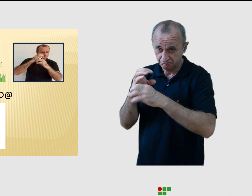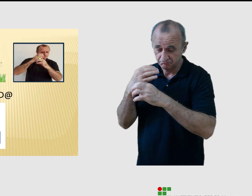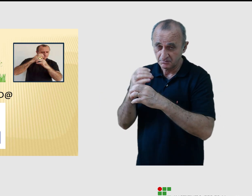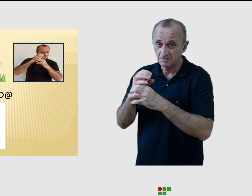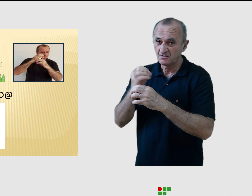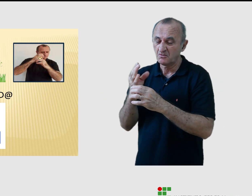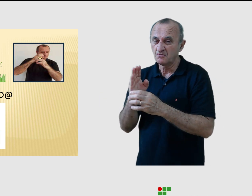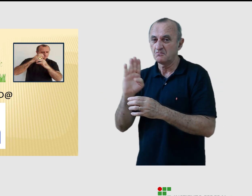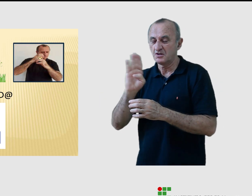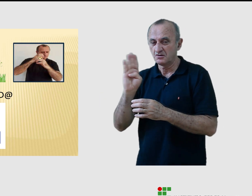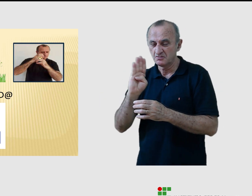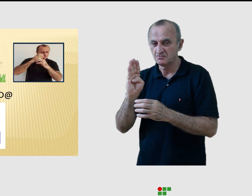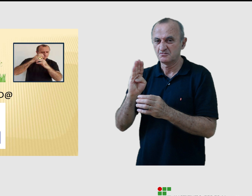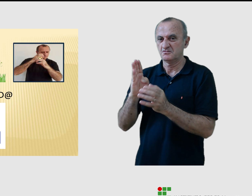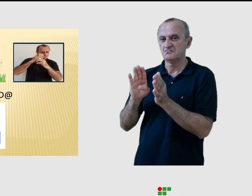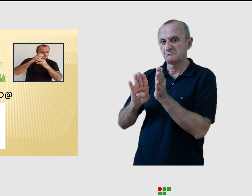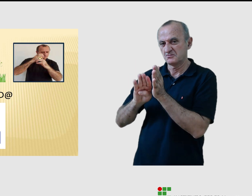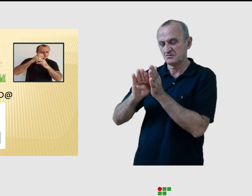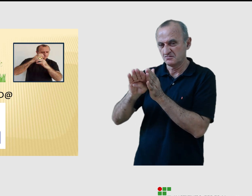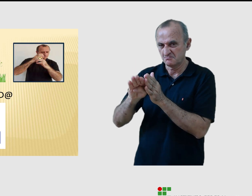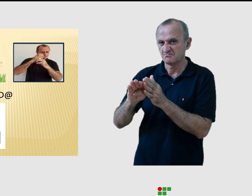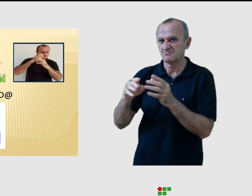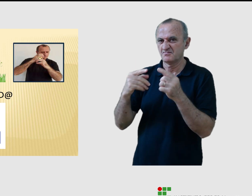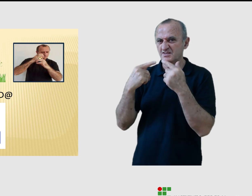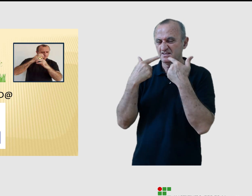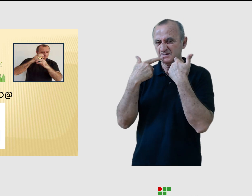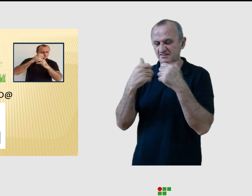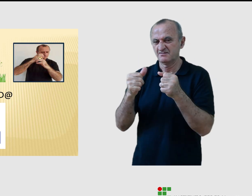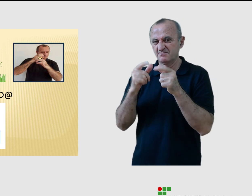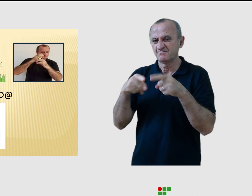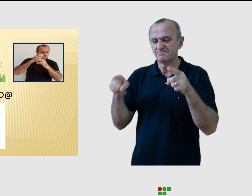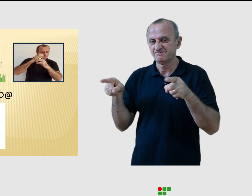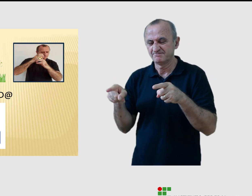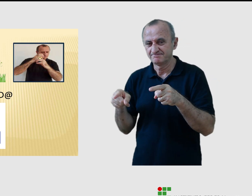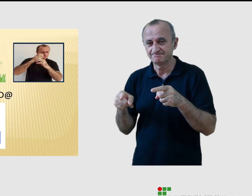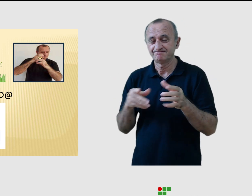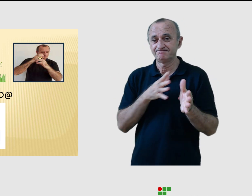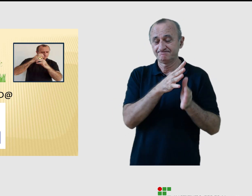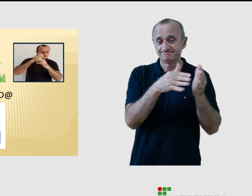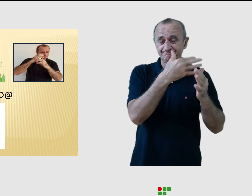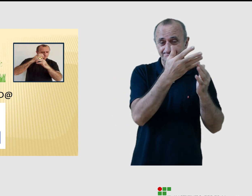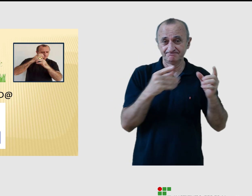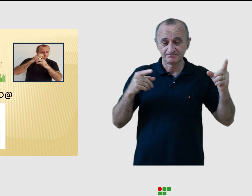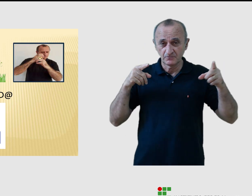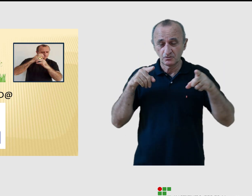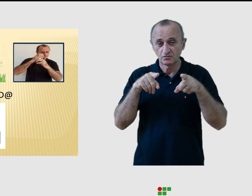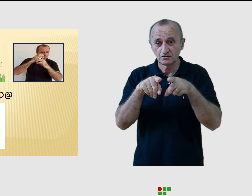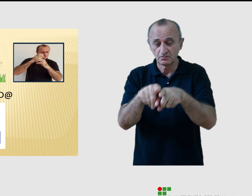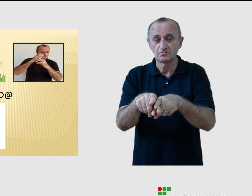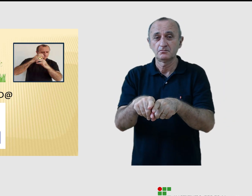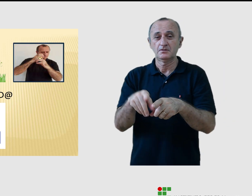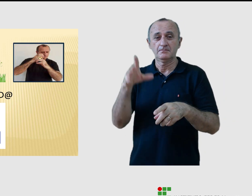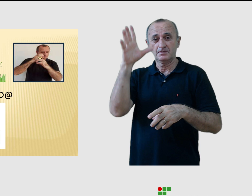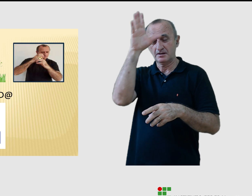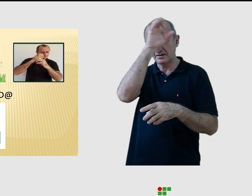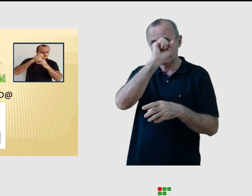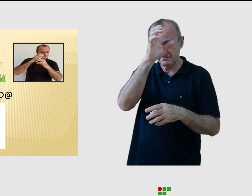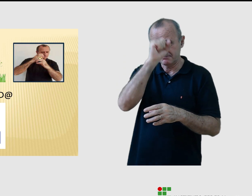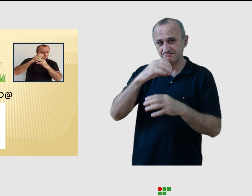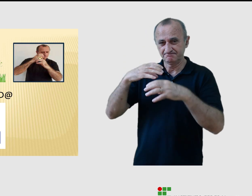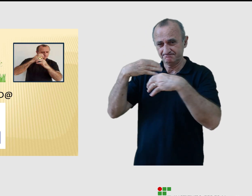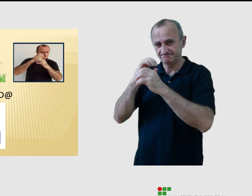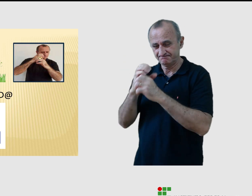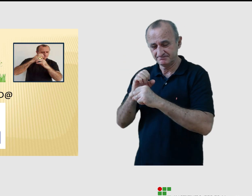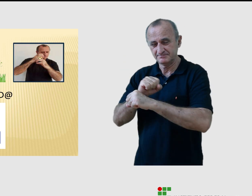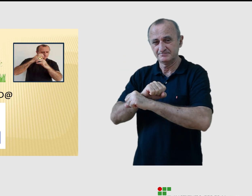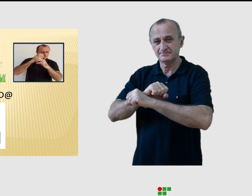da biologia, esse sinal de biologia ou esse sinal, há uma variação linguística do sinal e libras concomitantes